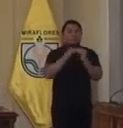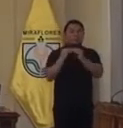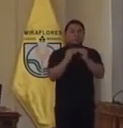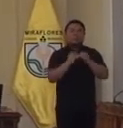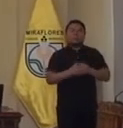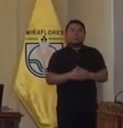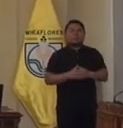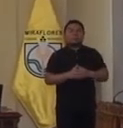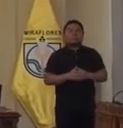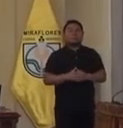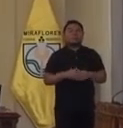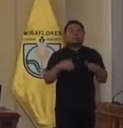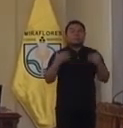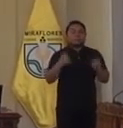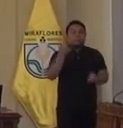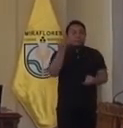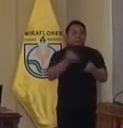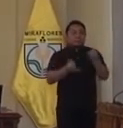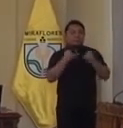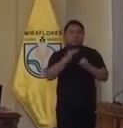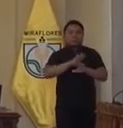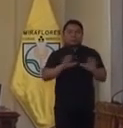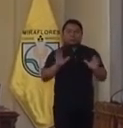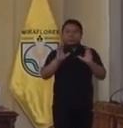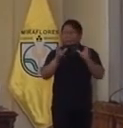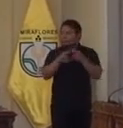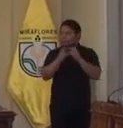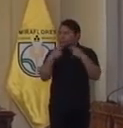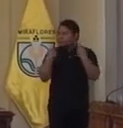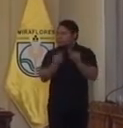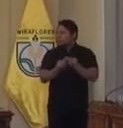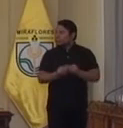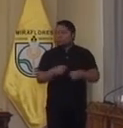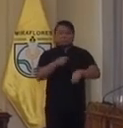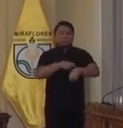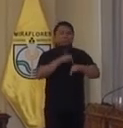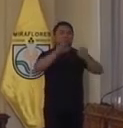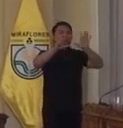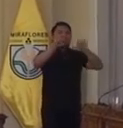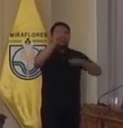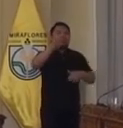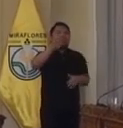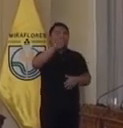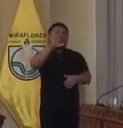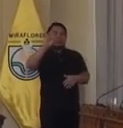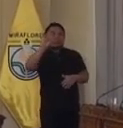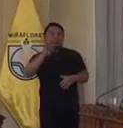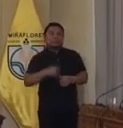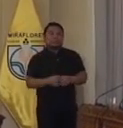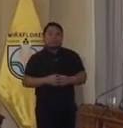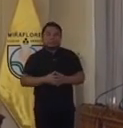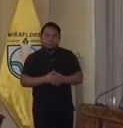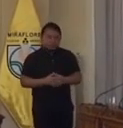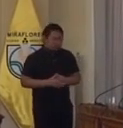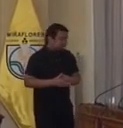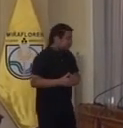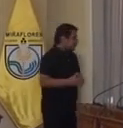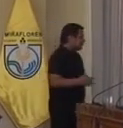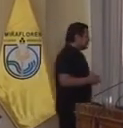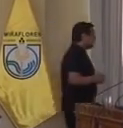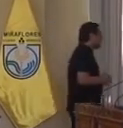unanimidad. Se da por terminada la sesión a las 8:48.